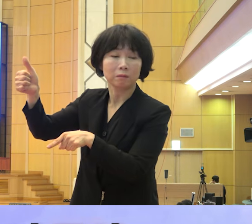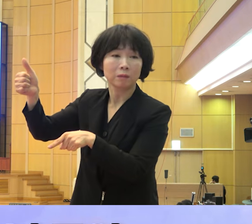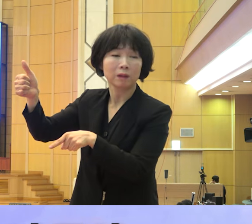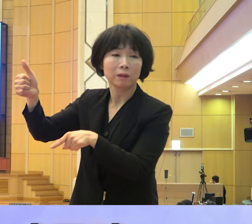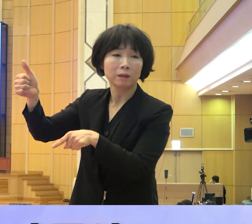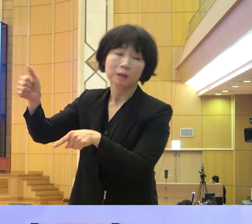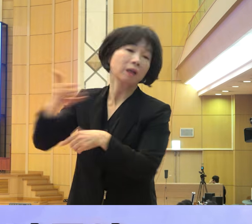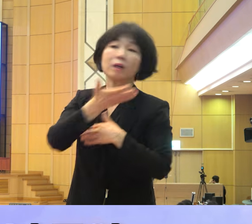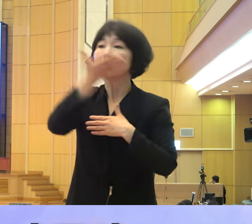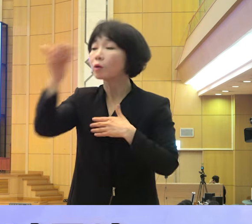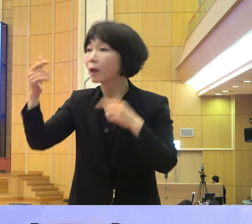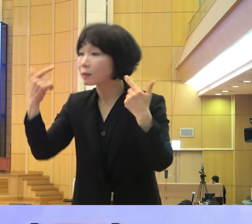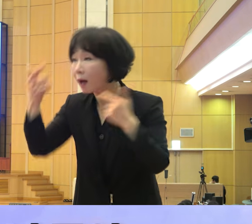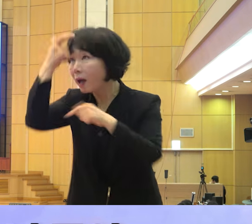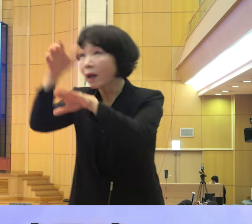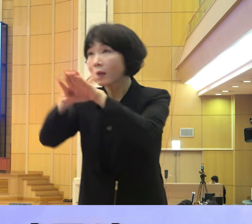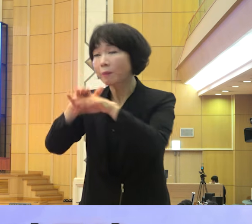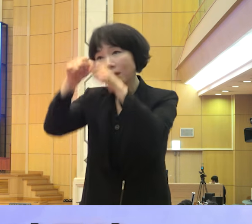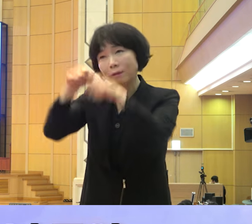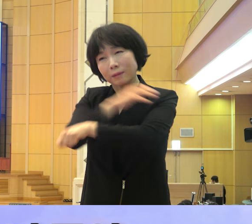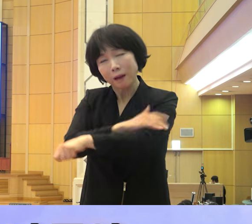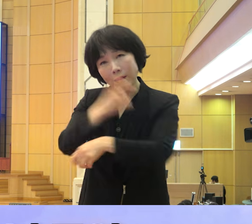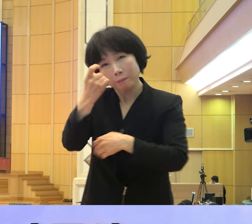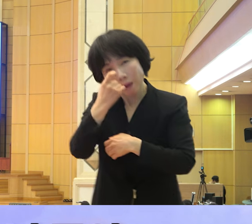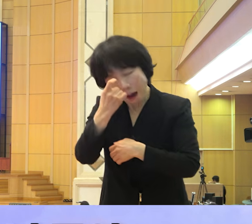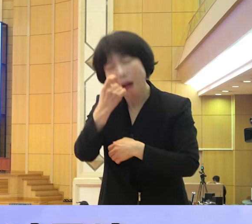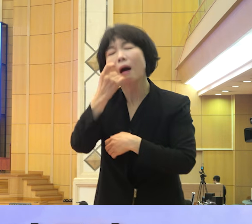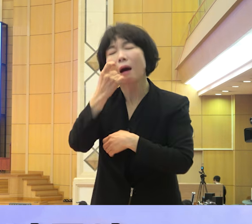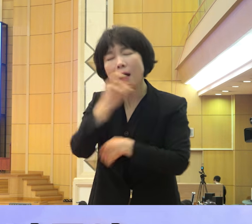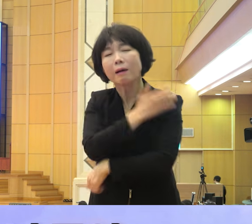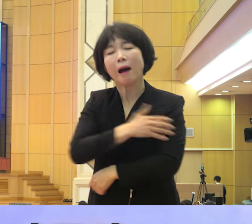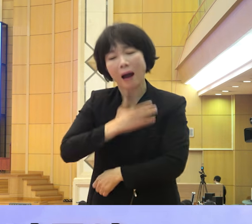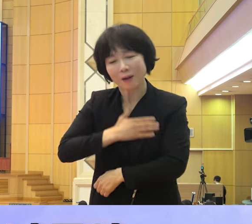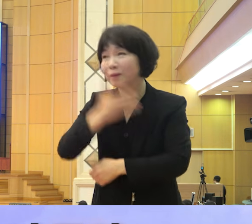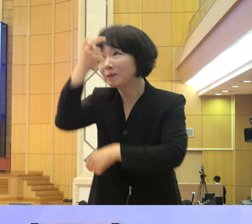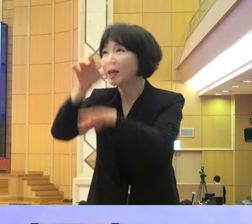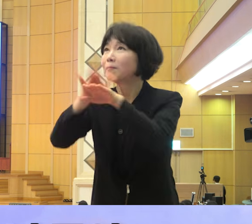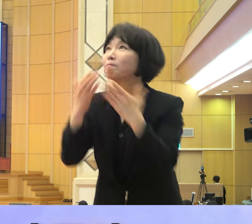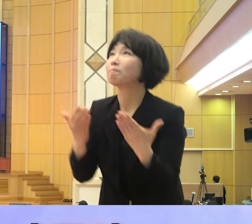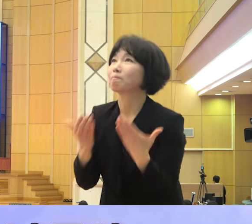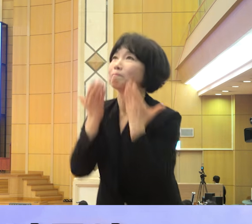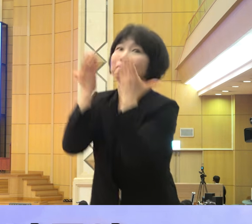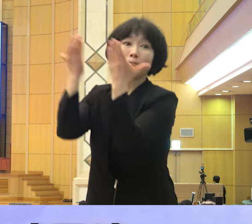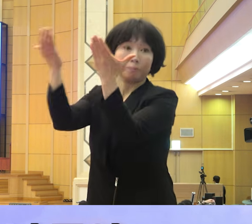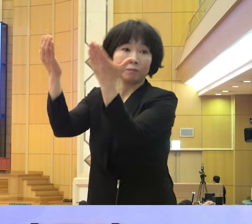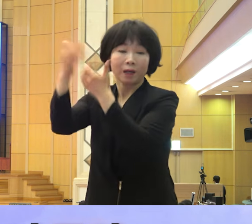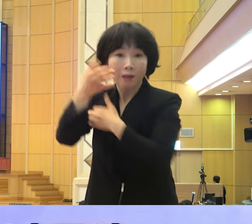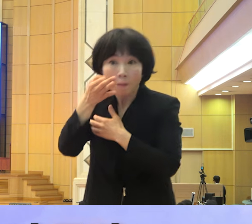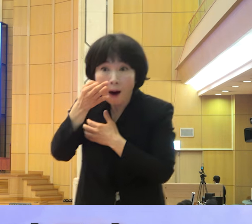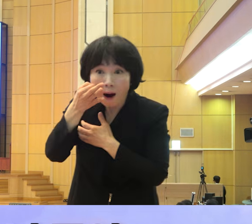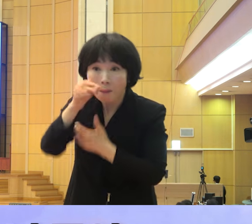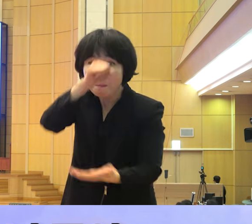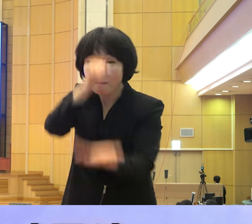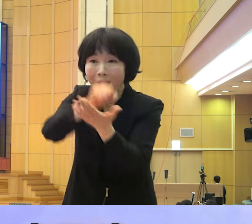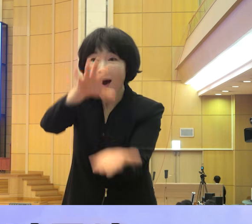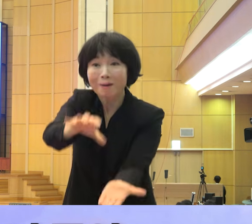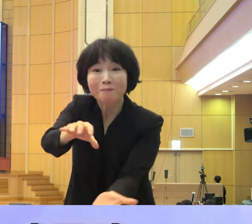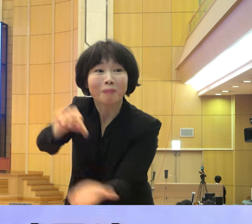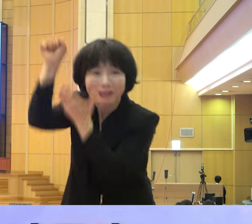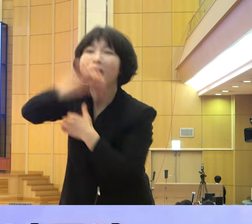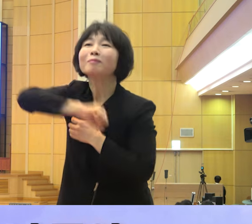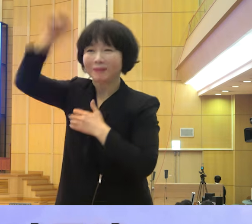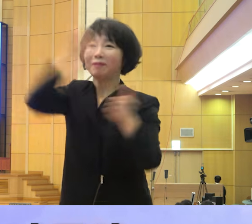길을 걸어가듯이 예배도 알고 드려짐으로 하나님께 그 예배가 아벨의 제사처럼